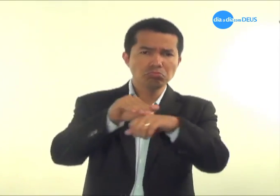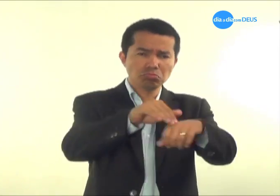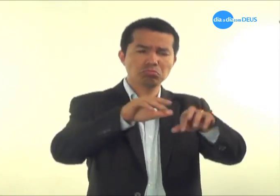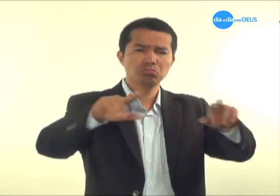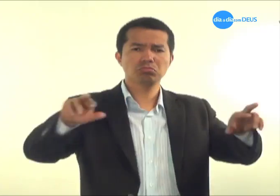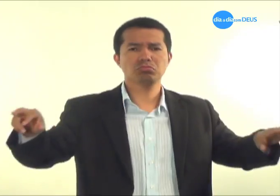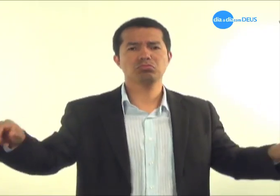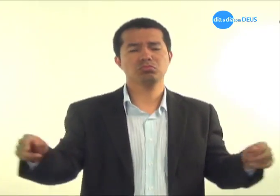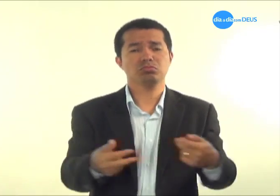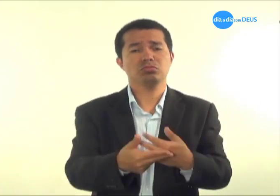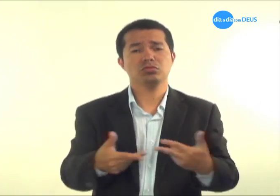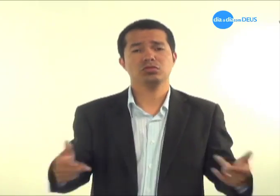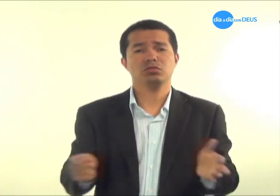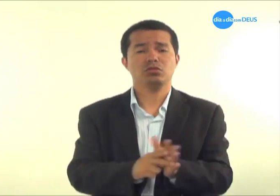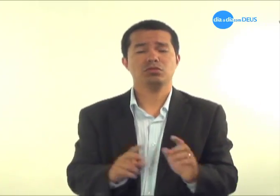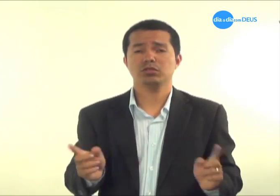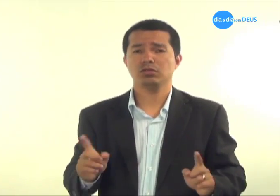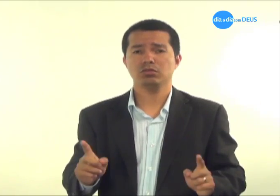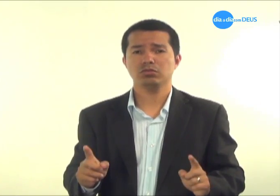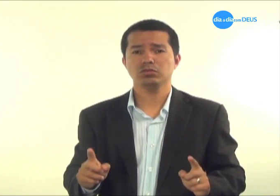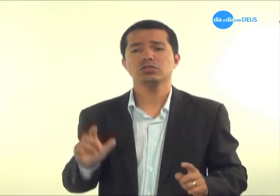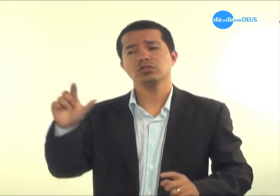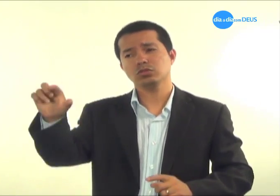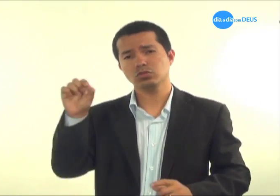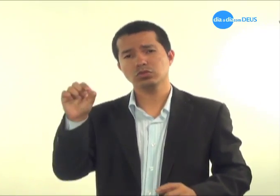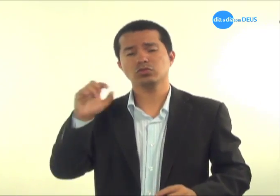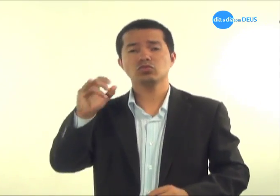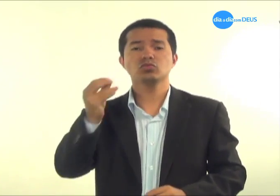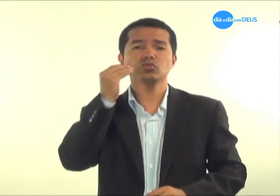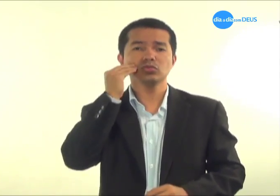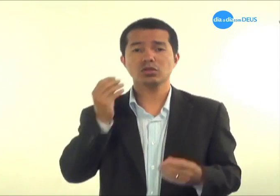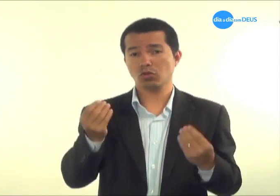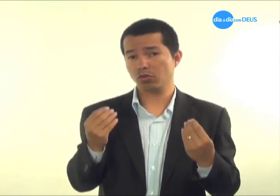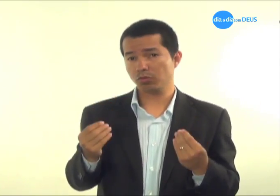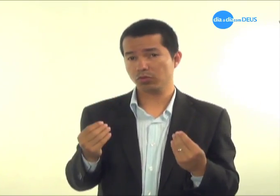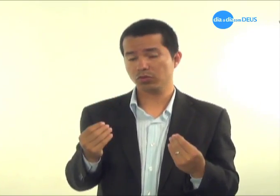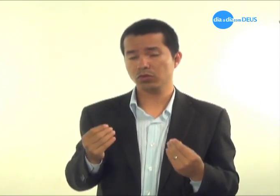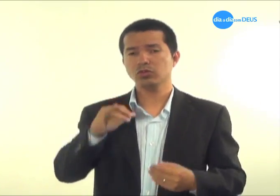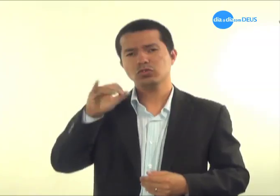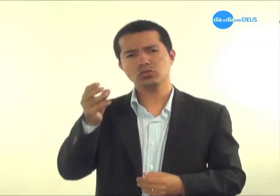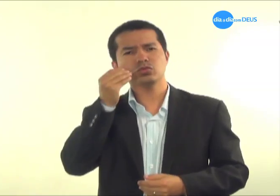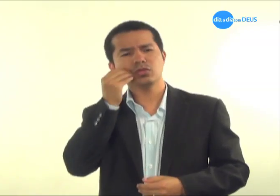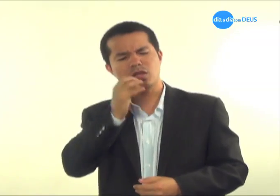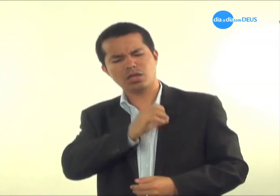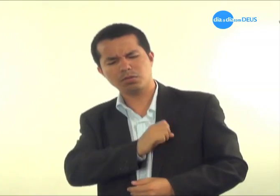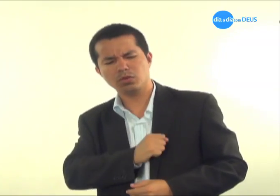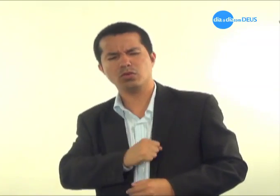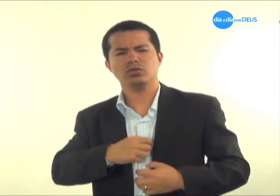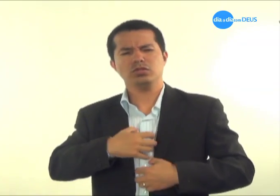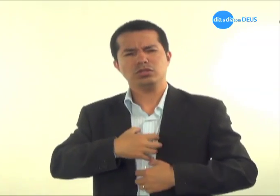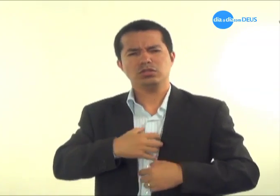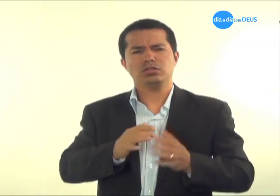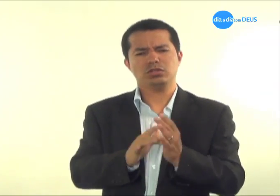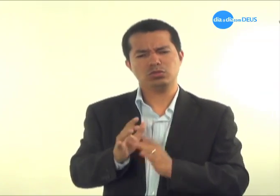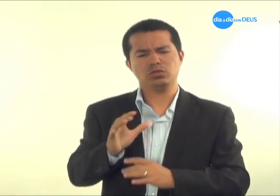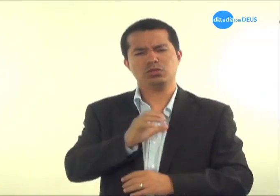Judas na sua escolha. Ele escolheu Judas tanto quanto escolheu os outros 11. Ele foi amado da mesma maneira, ele foi convocado